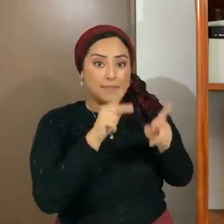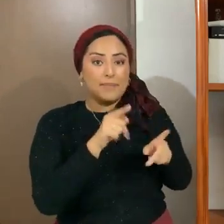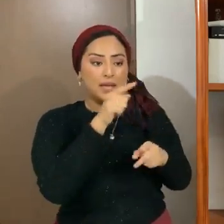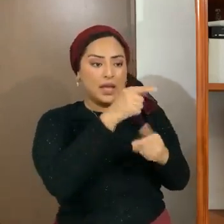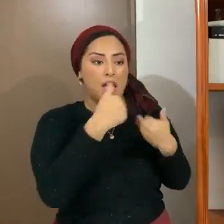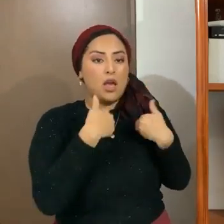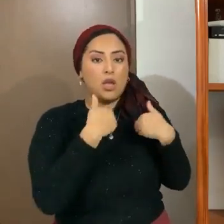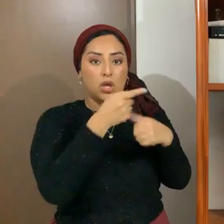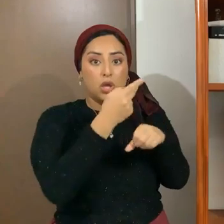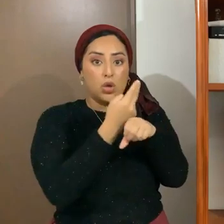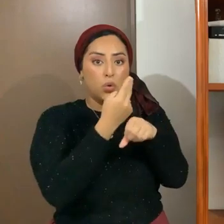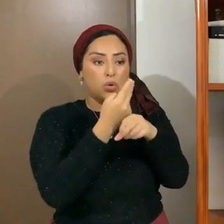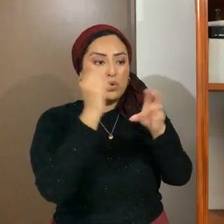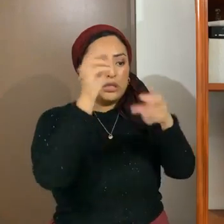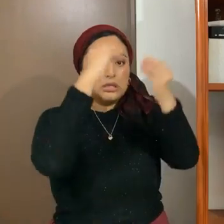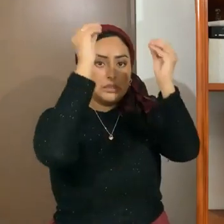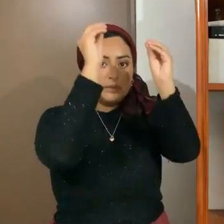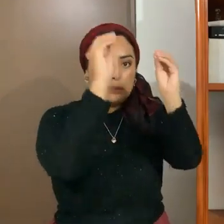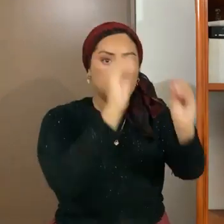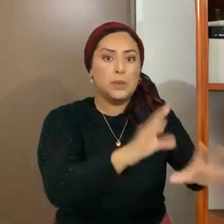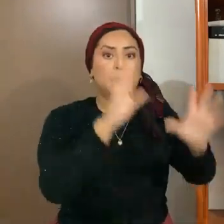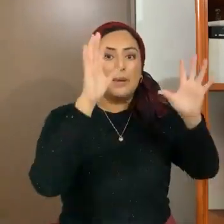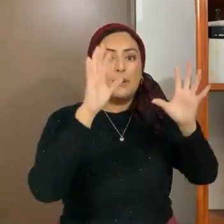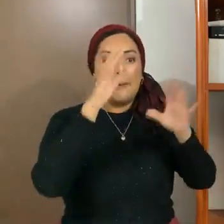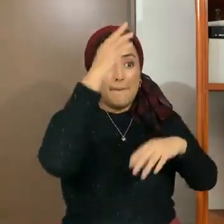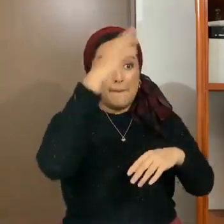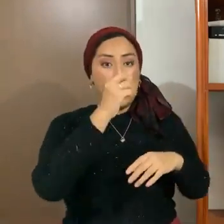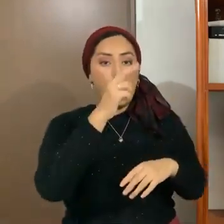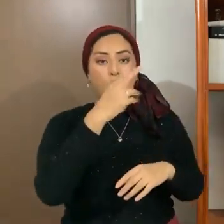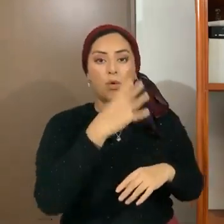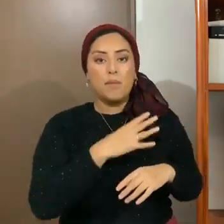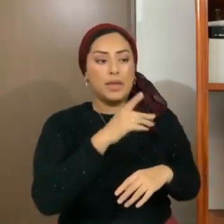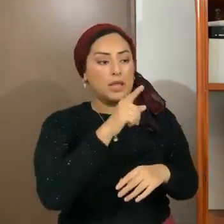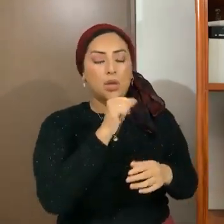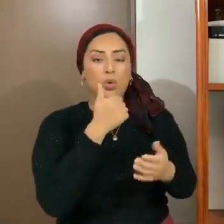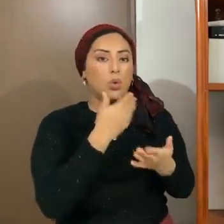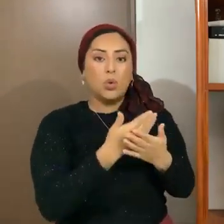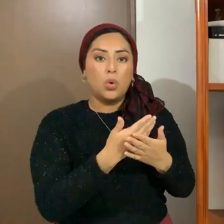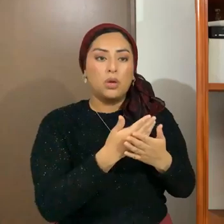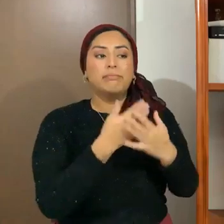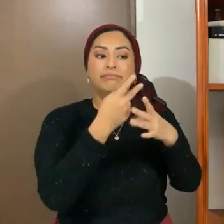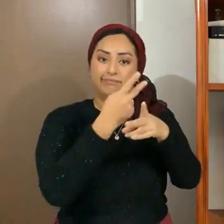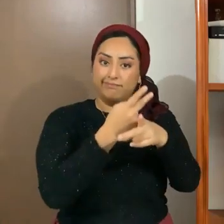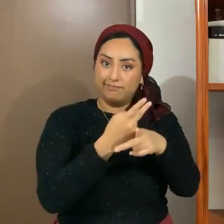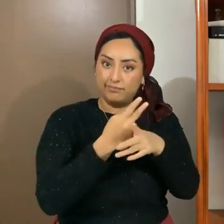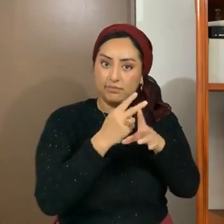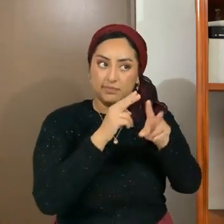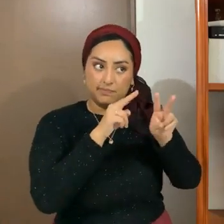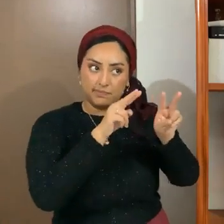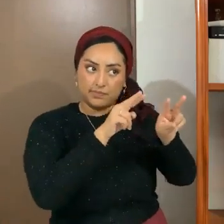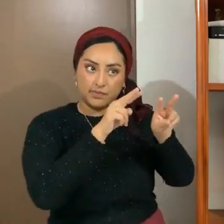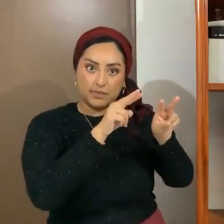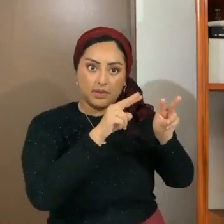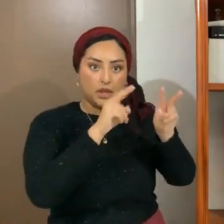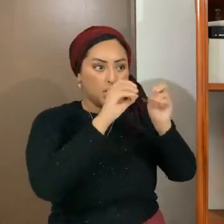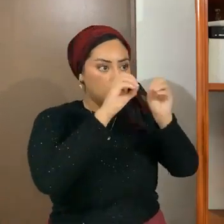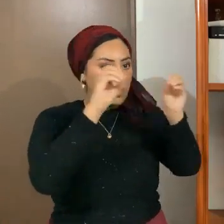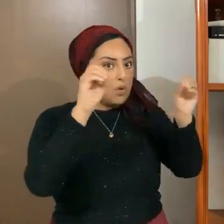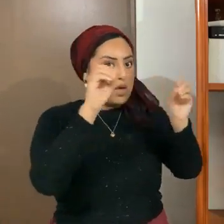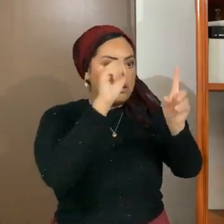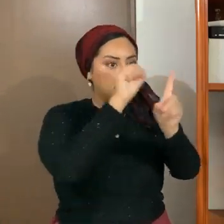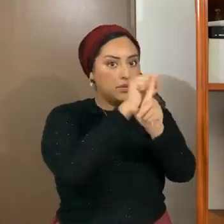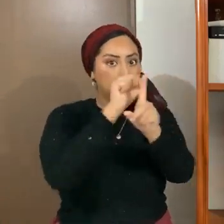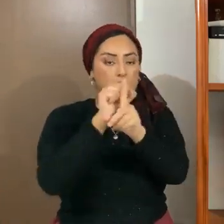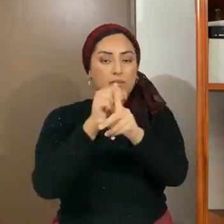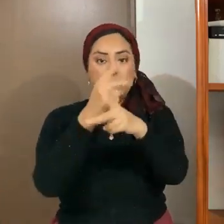tiene hechicería, es un hechicero o una hechicera, y eso es una obra de la carne. Cuidado, cuidado, que no te manipule nadie,